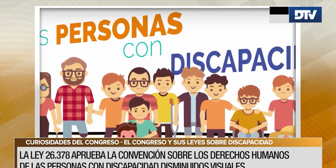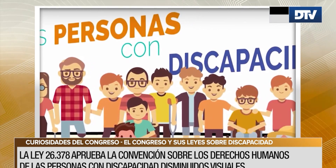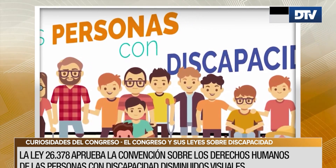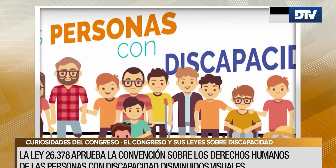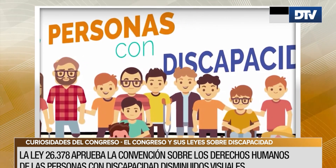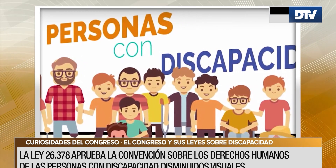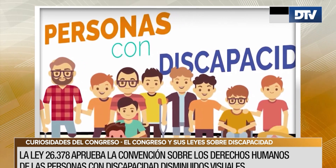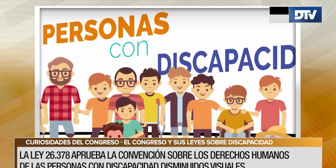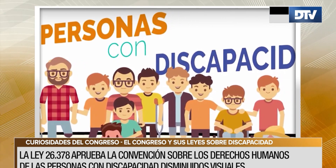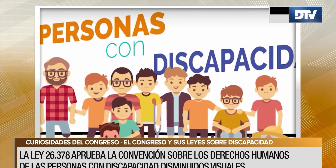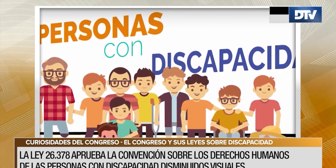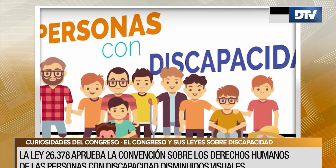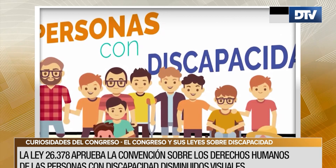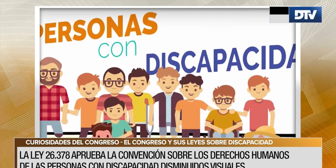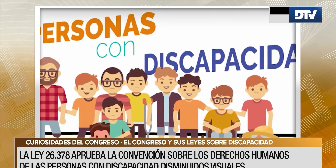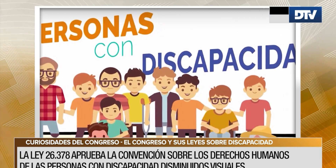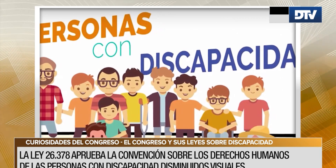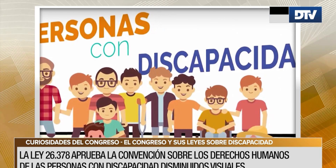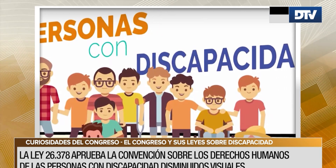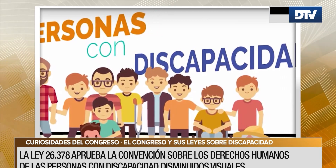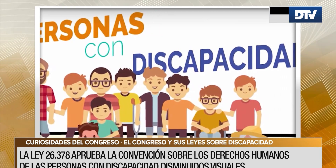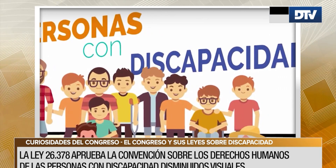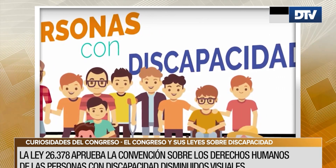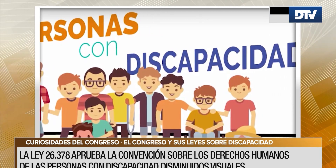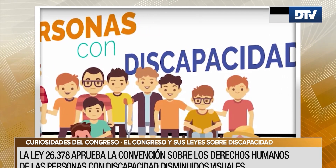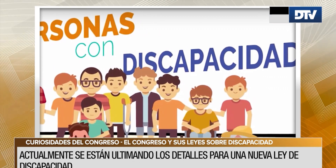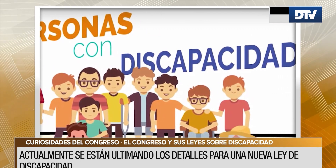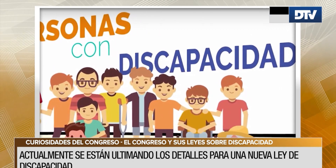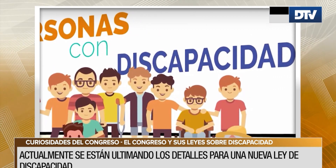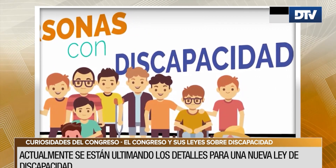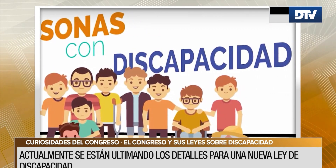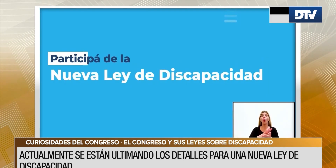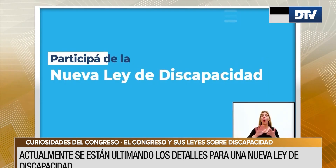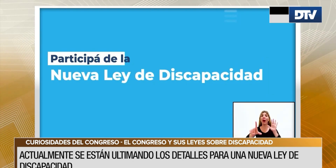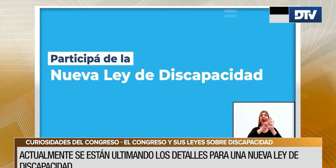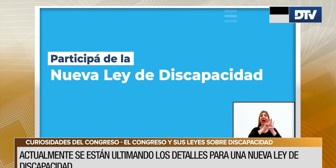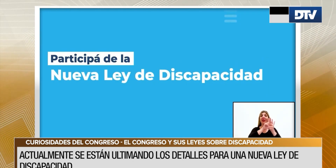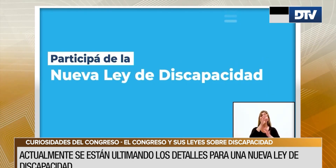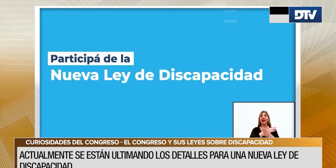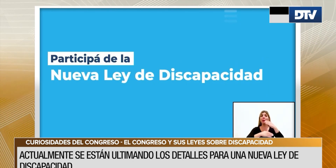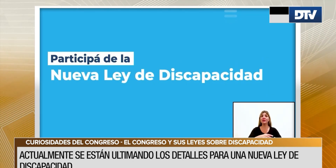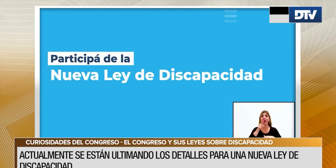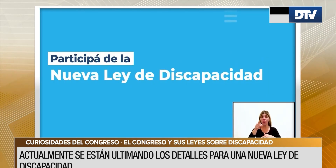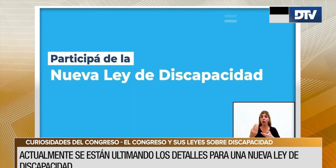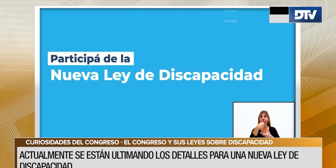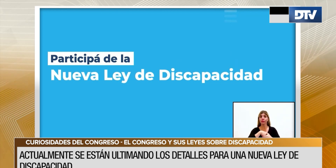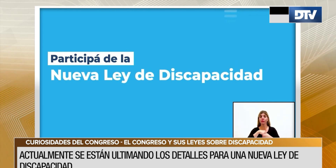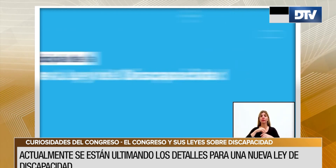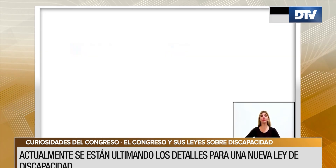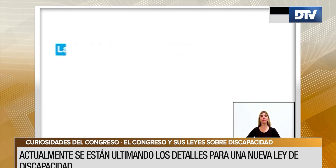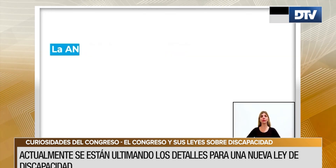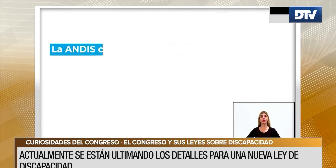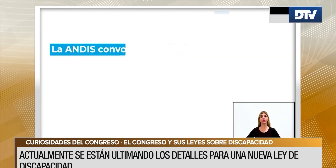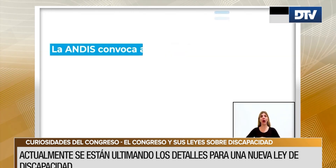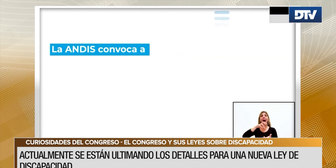ley. Hoy en día se están ultimando los detalles para poder promulgar una nueva ley de discapacidad con un objetivo